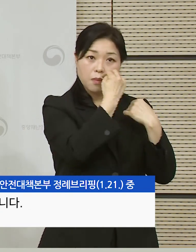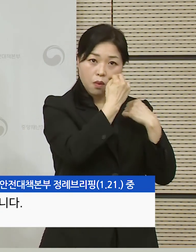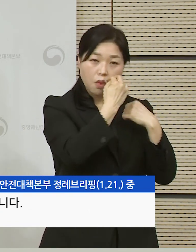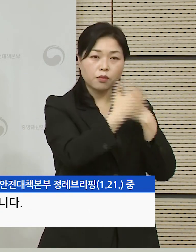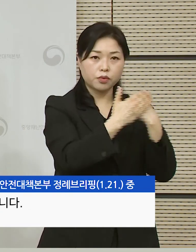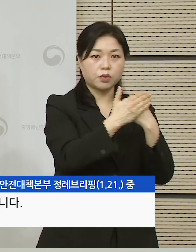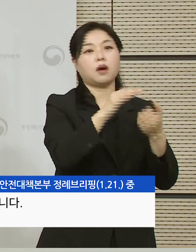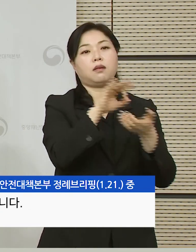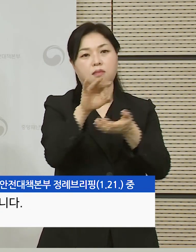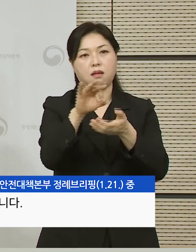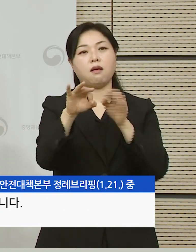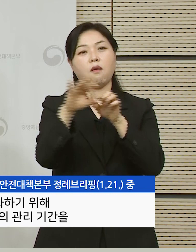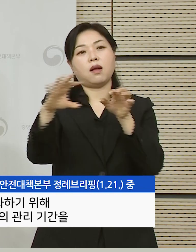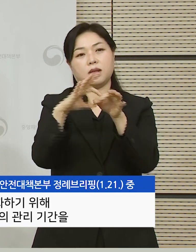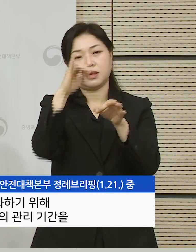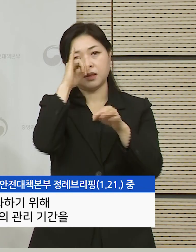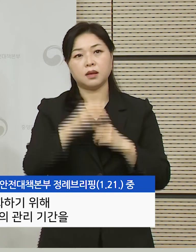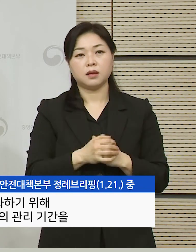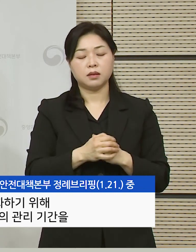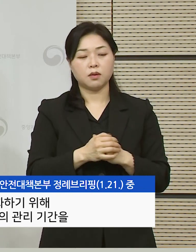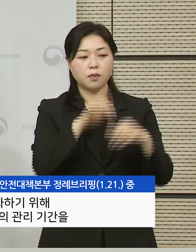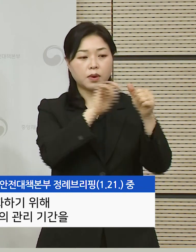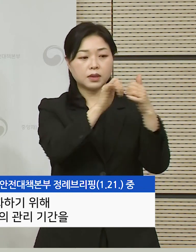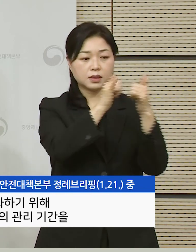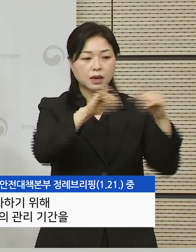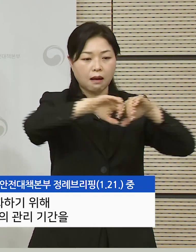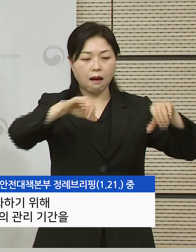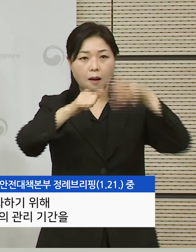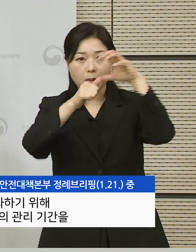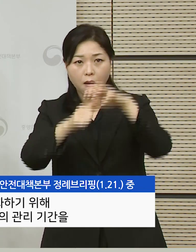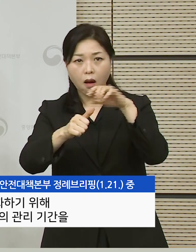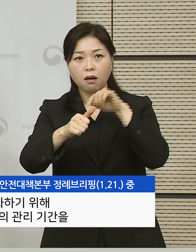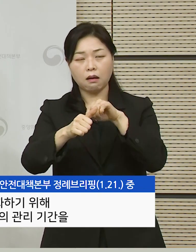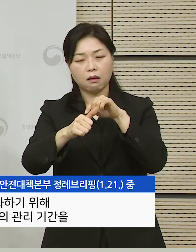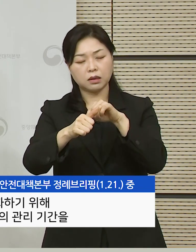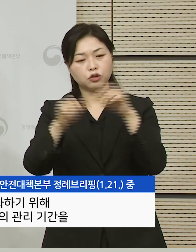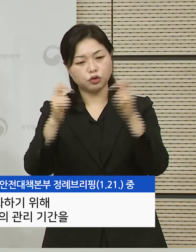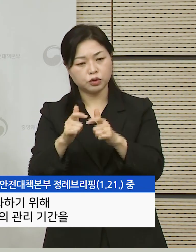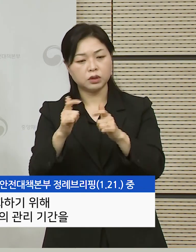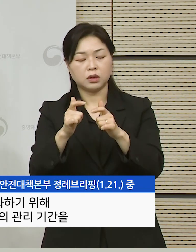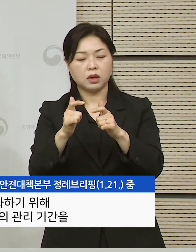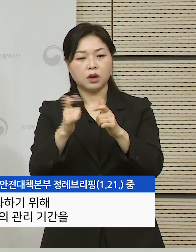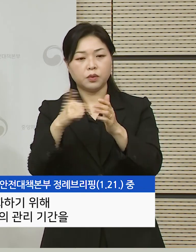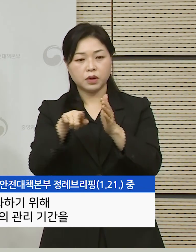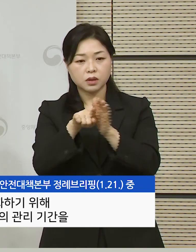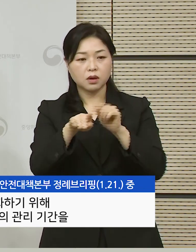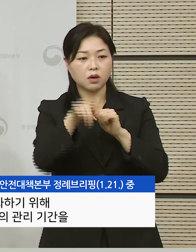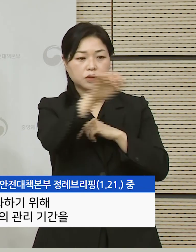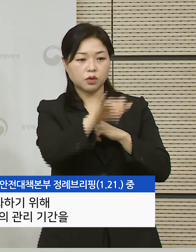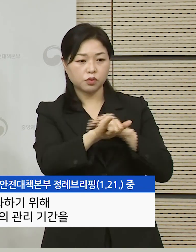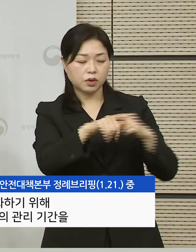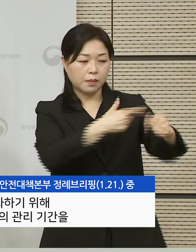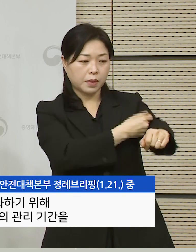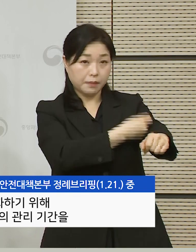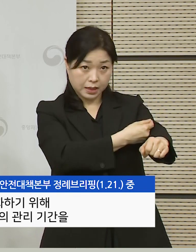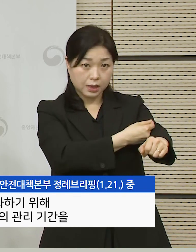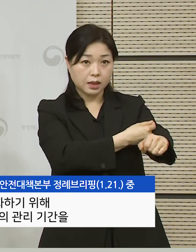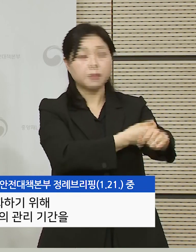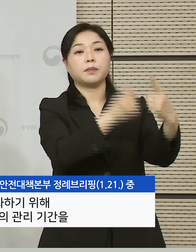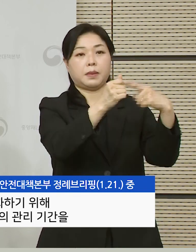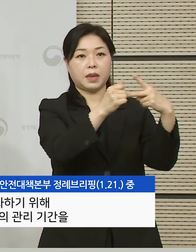확대 적용할 계획입니다. 이와 더불어 확진자의 격리 관리를 부담을 보다 완화하기 위해